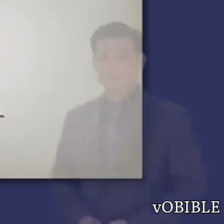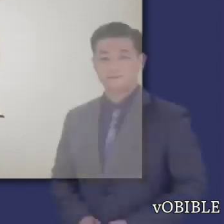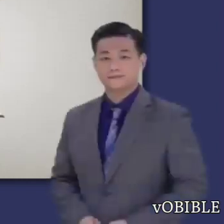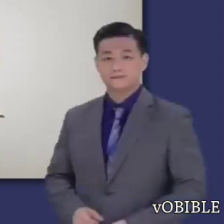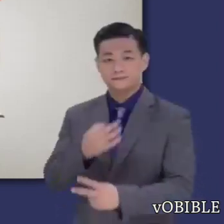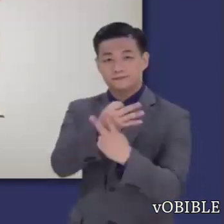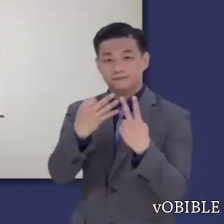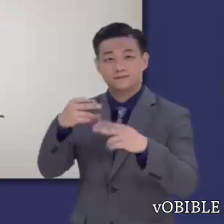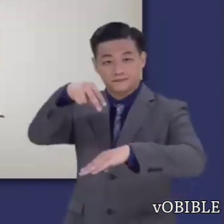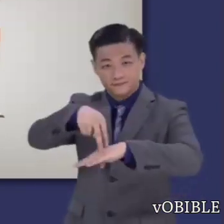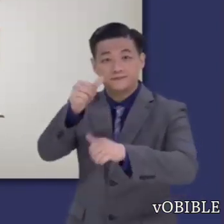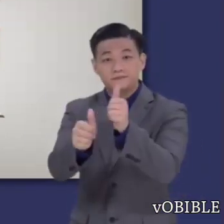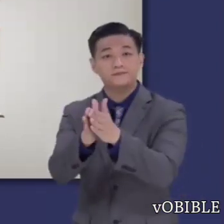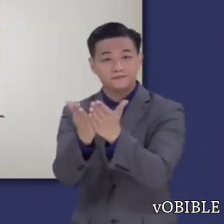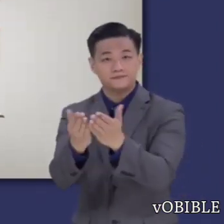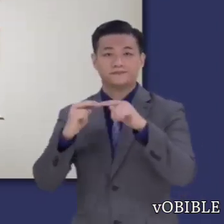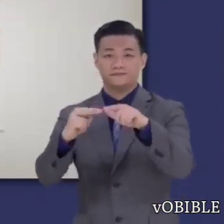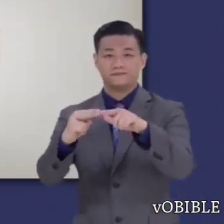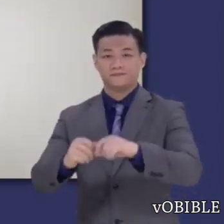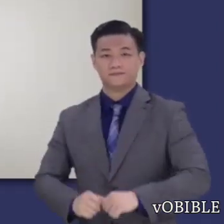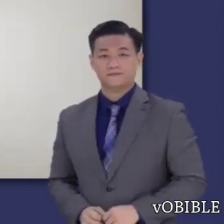腓立比书简介。